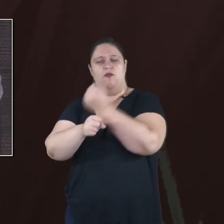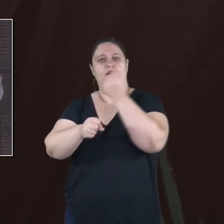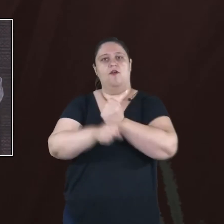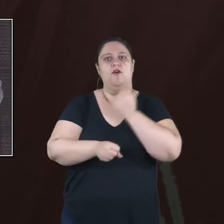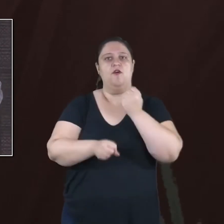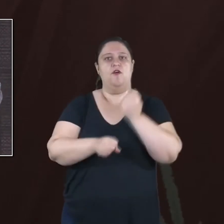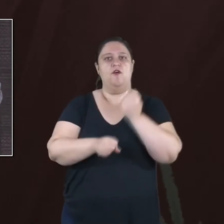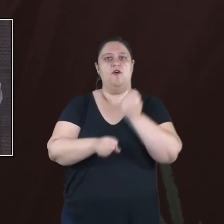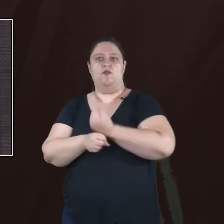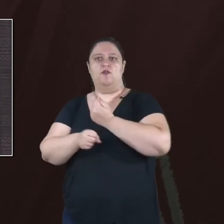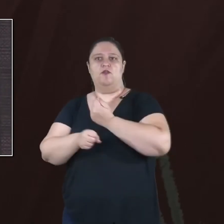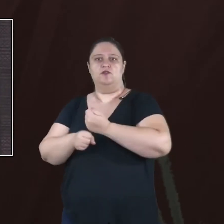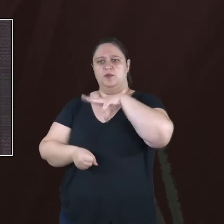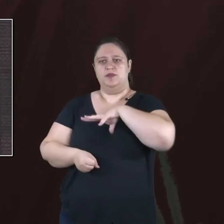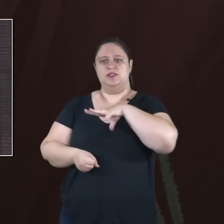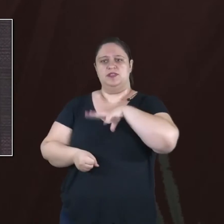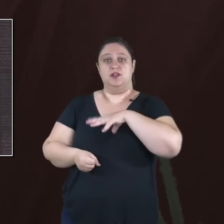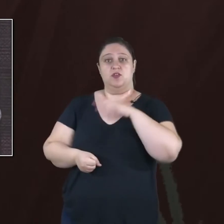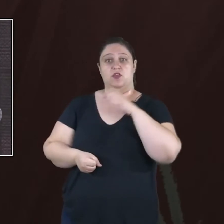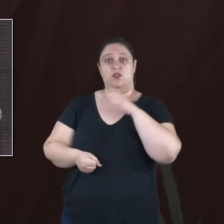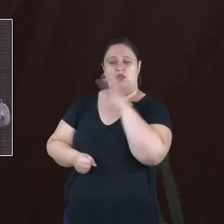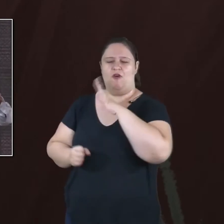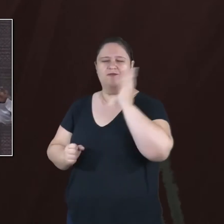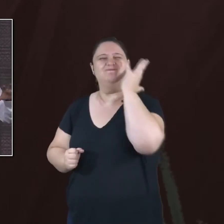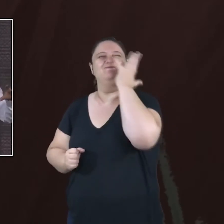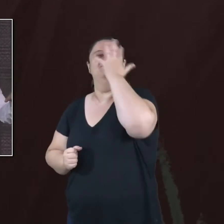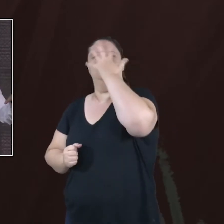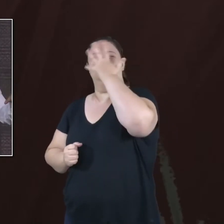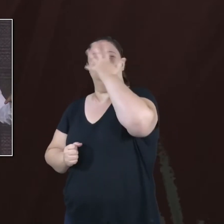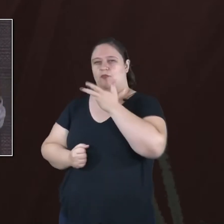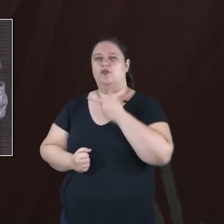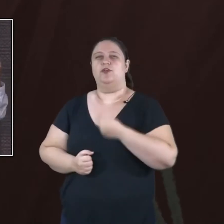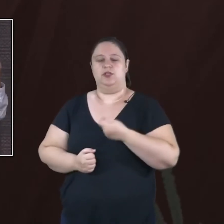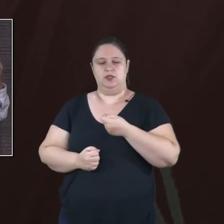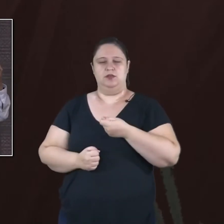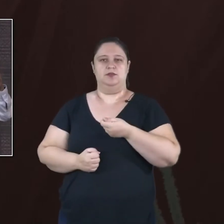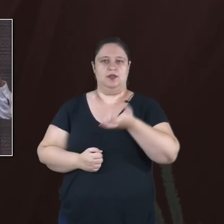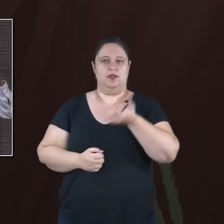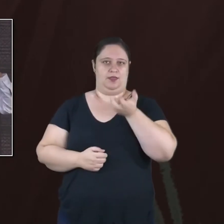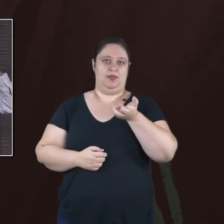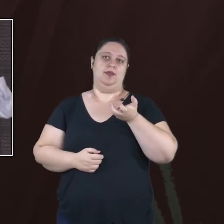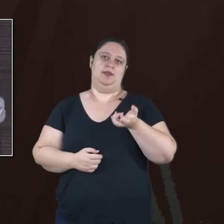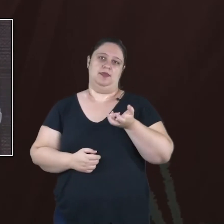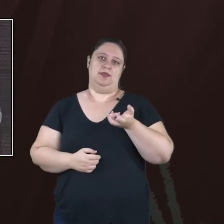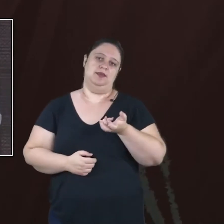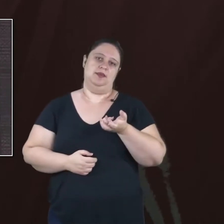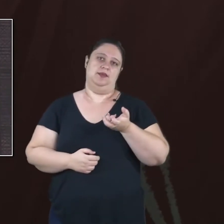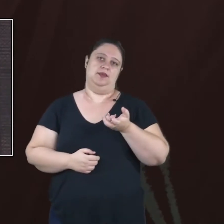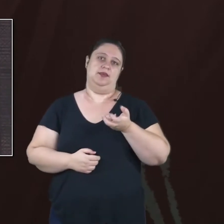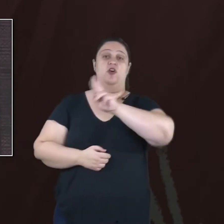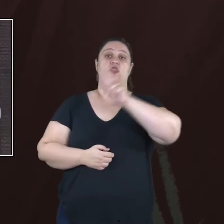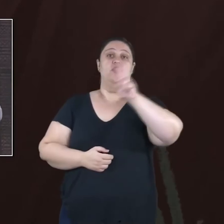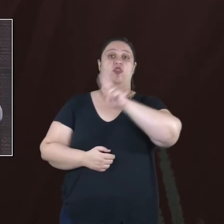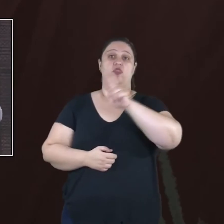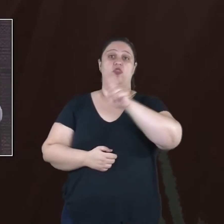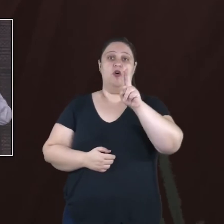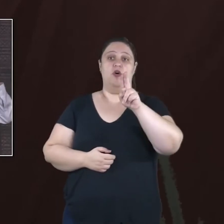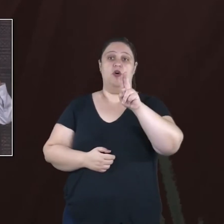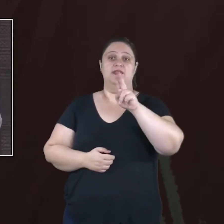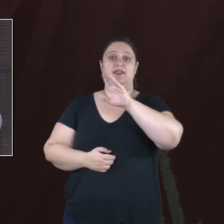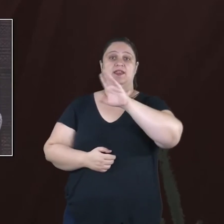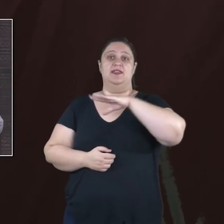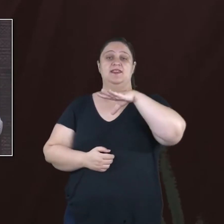esplendor. Ele intencionava, com essa nova cidade, colocar o nome dele, tirava o nome de